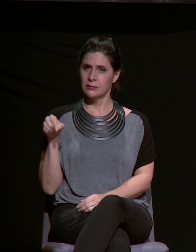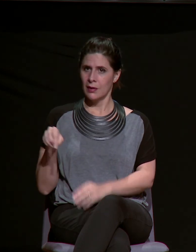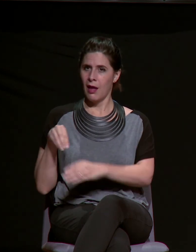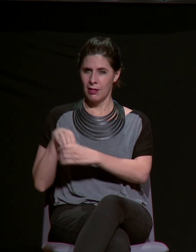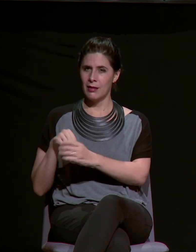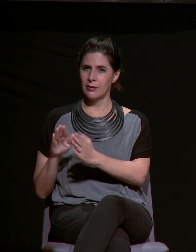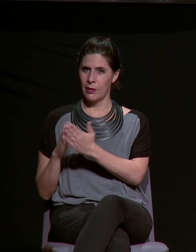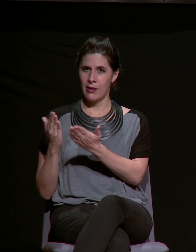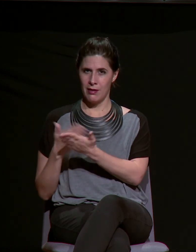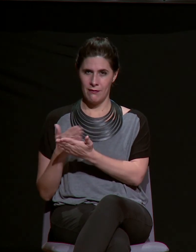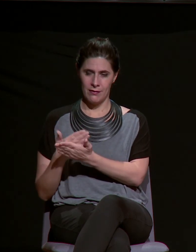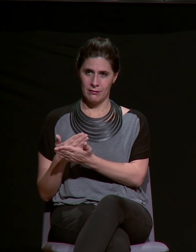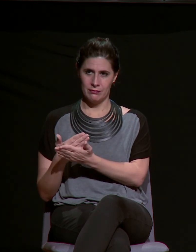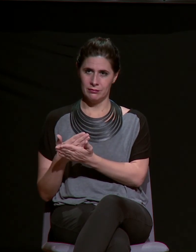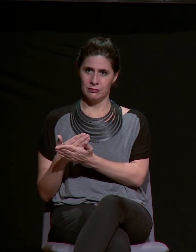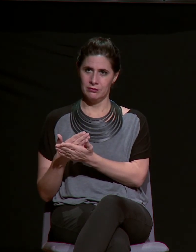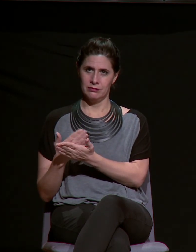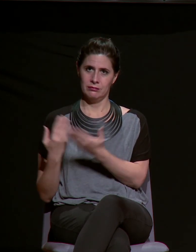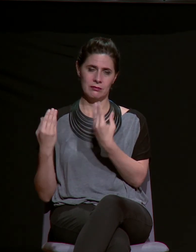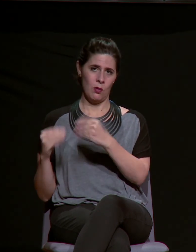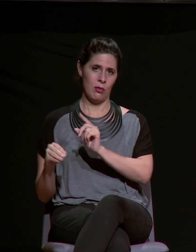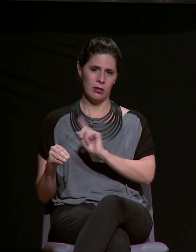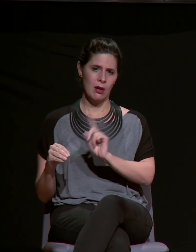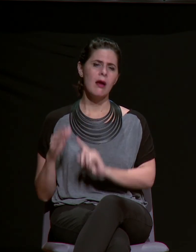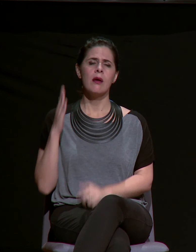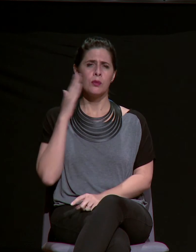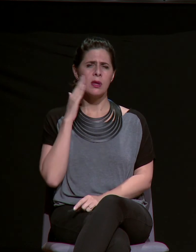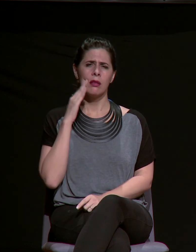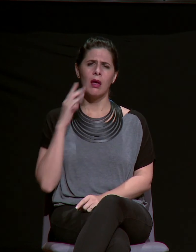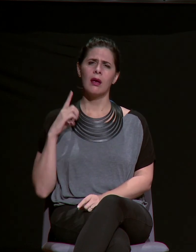a muitos processos, né? A muitas questões, né?